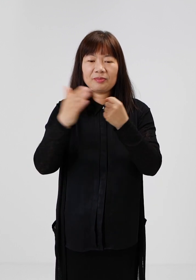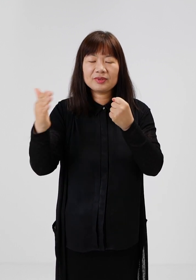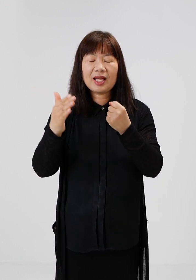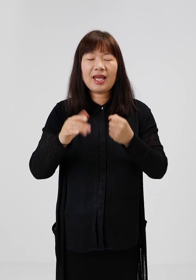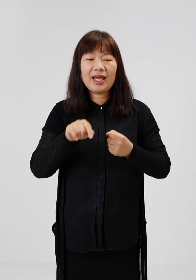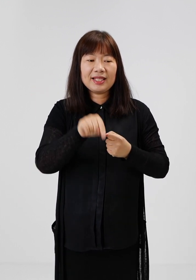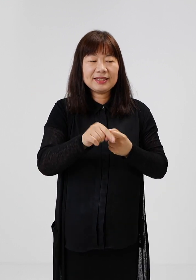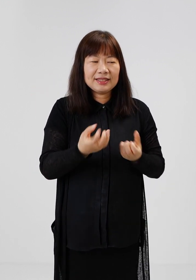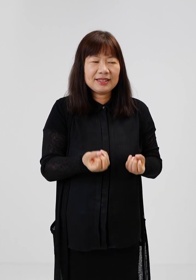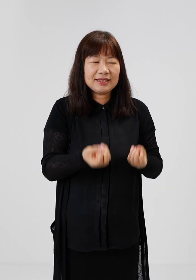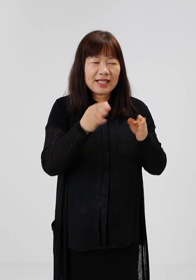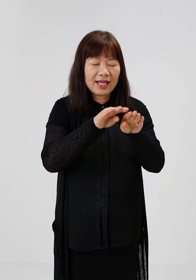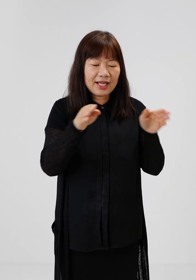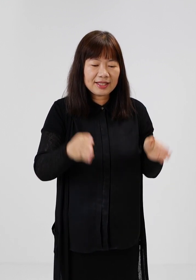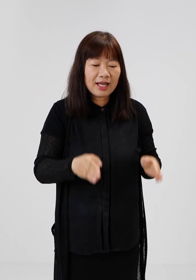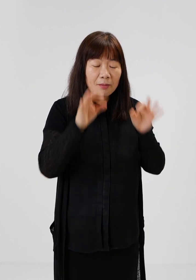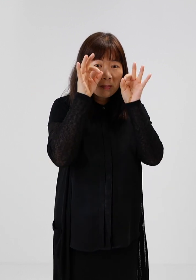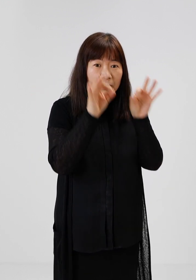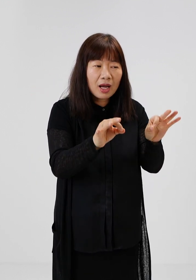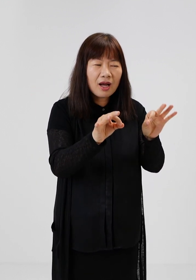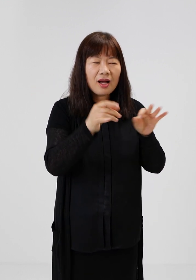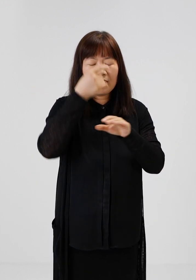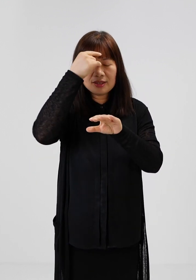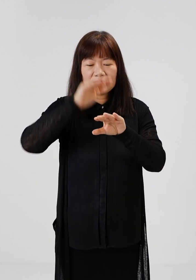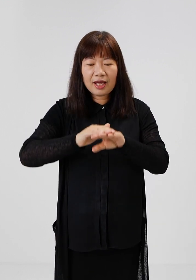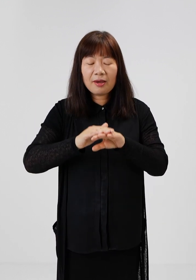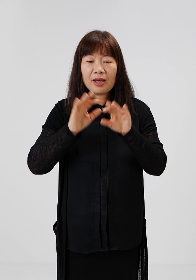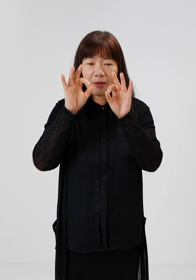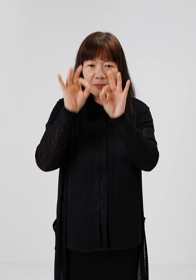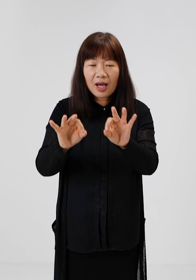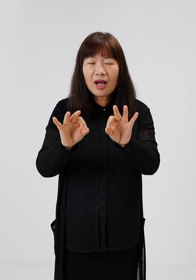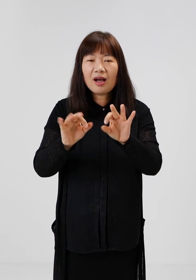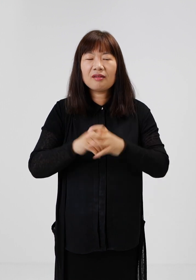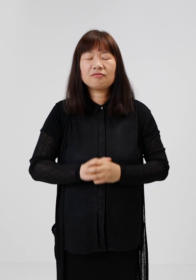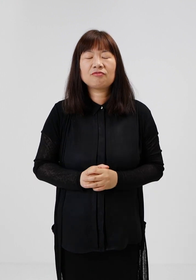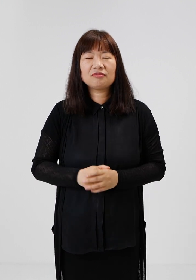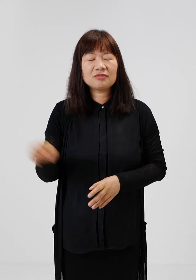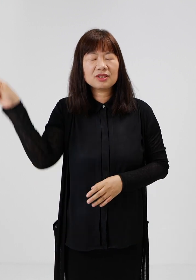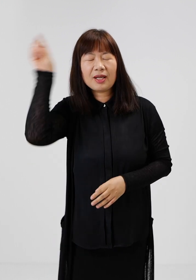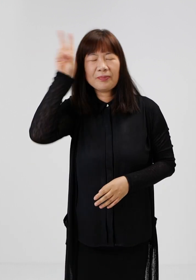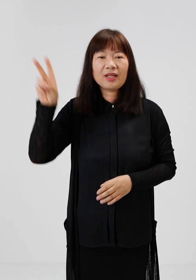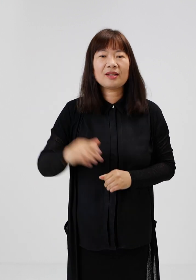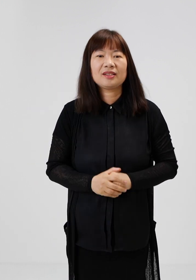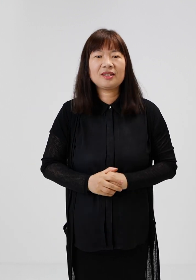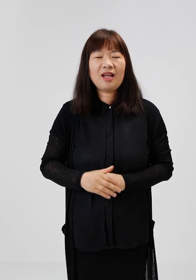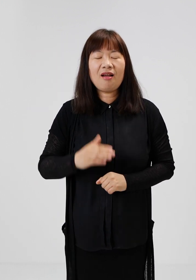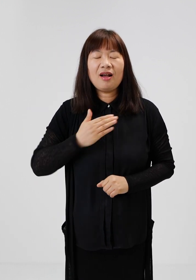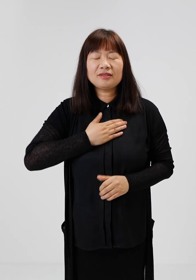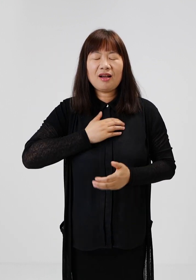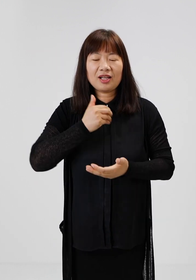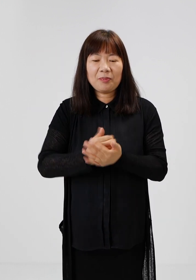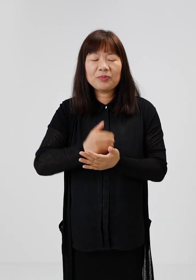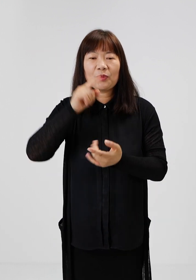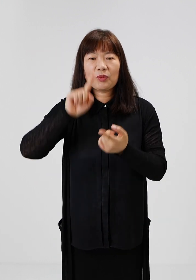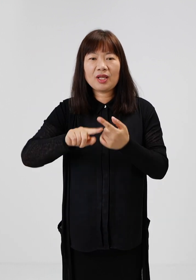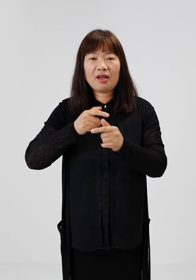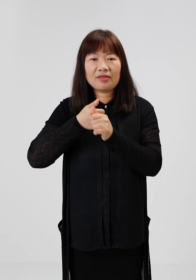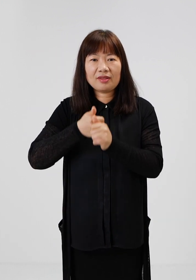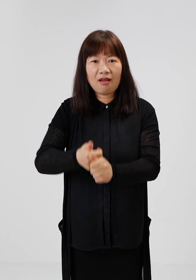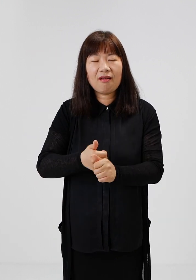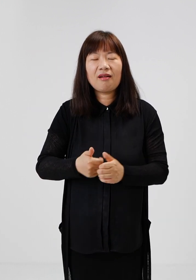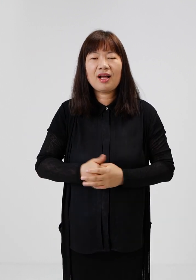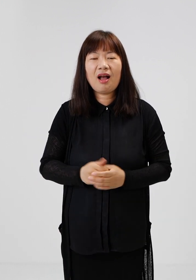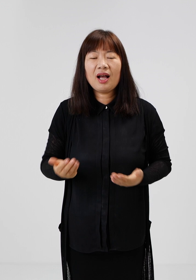이 제단도, 이 예배도 즉흥적으로 자기 감동되는 대로